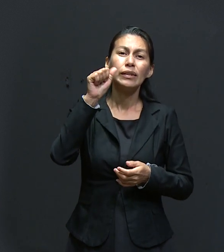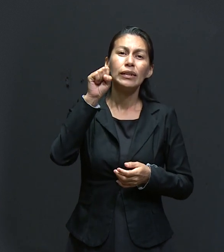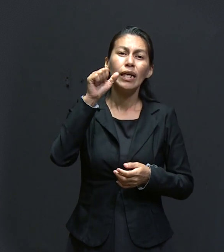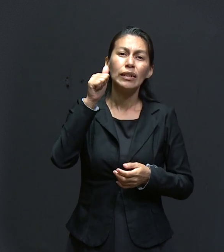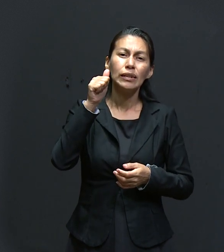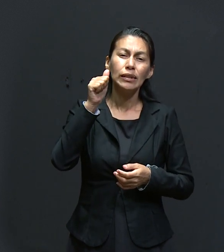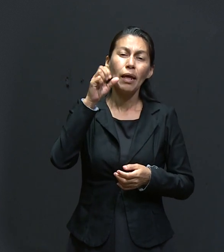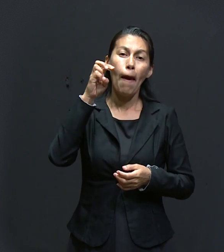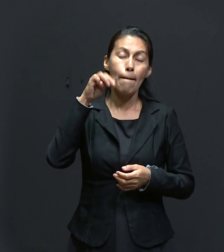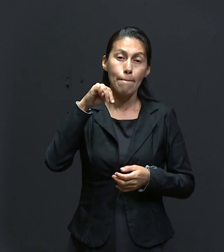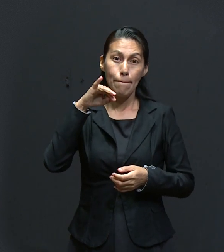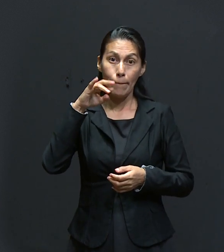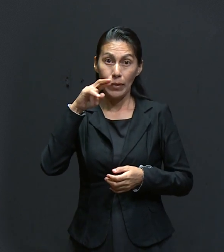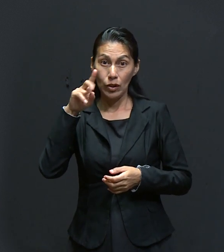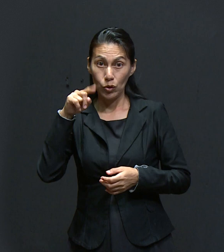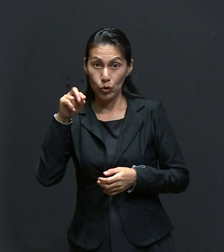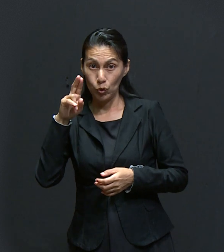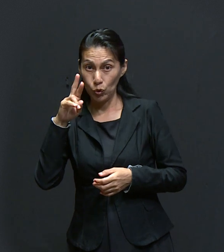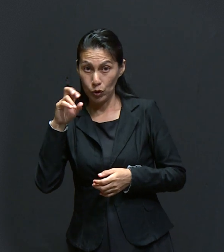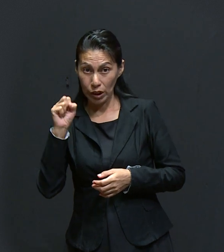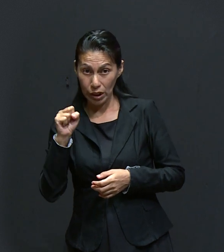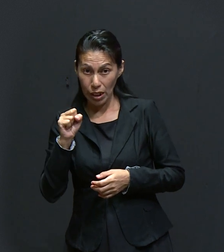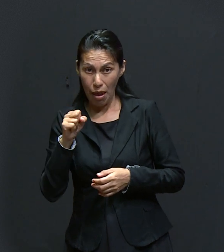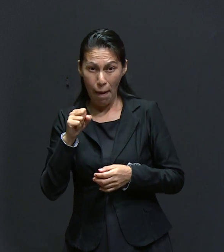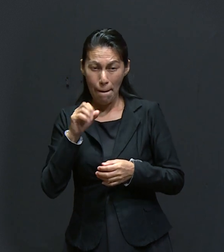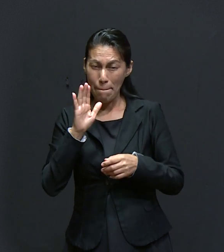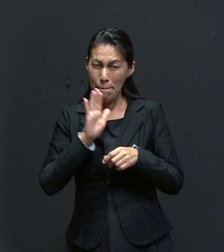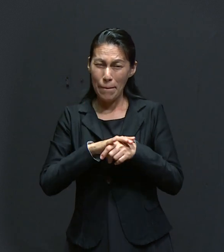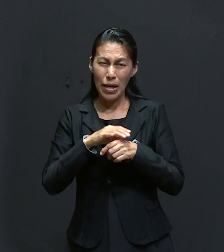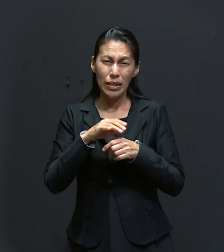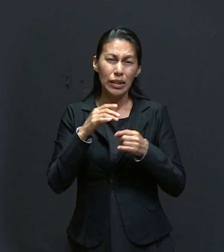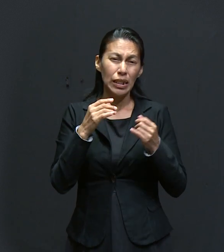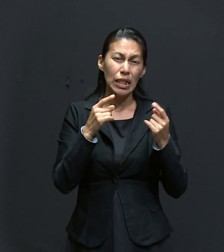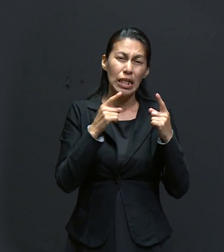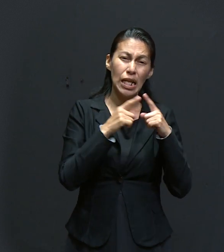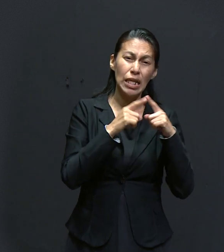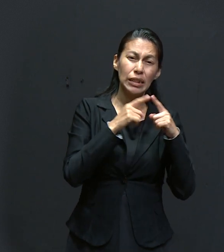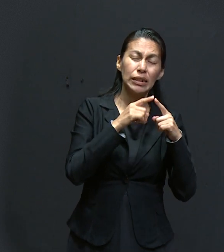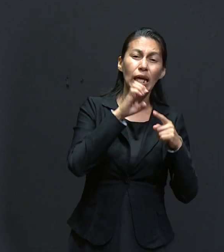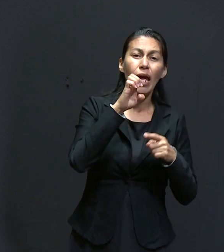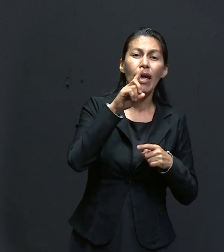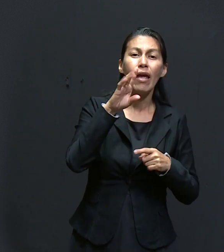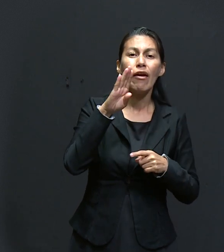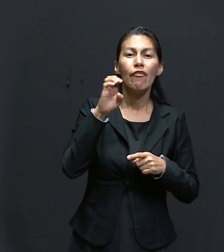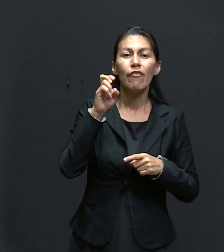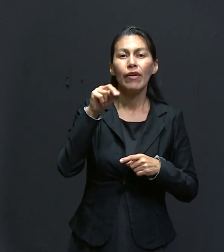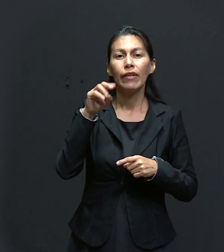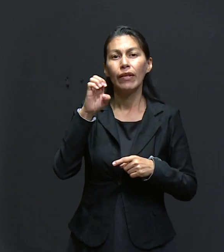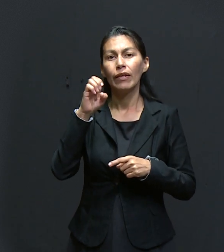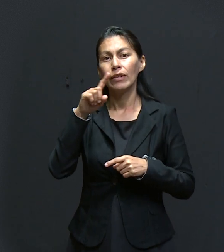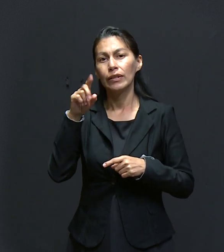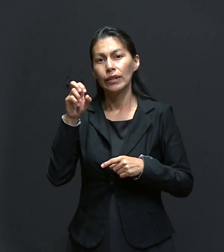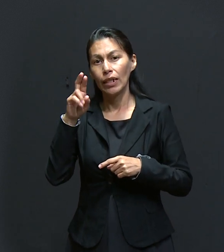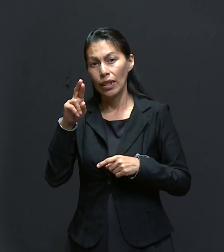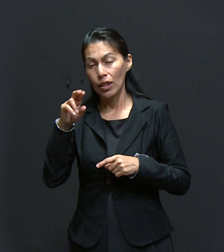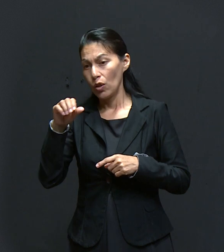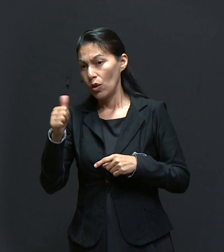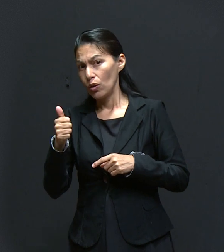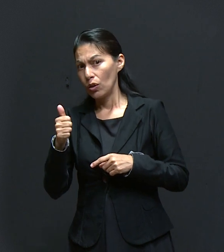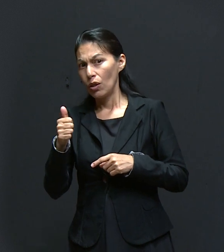especialmente a la iglesia de venecia y la iglesia latinoamericana que atiende el pastor juan acosta